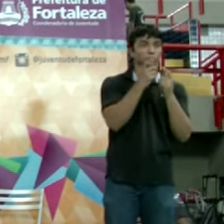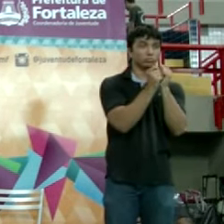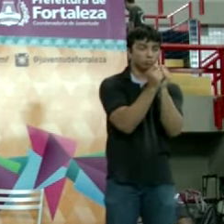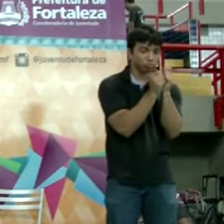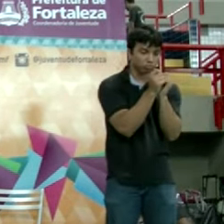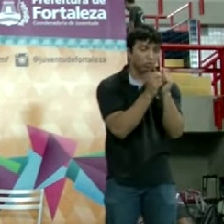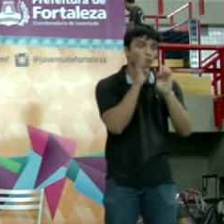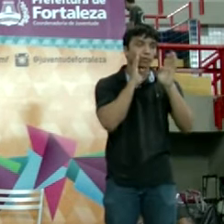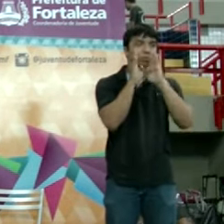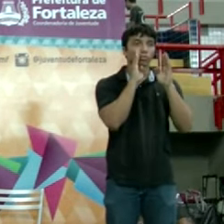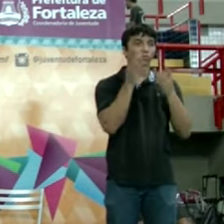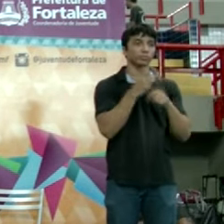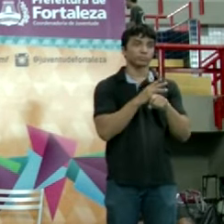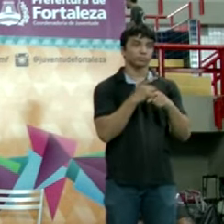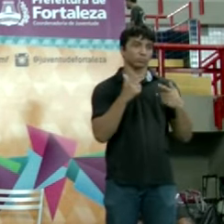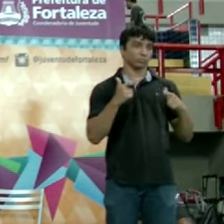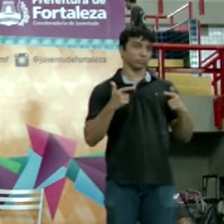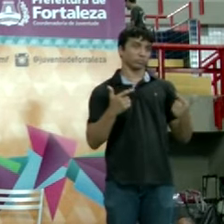celular com Facebook, não.